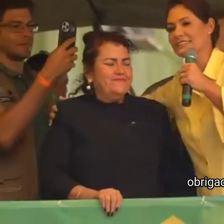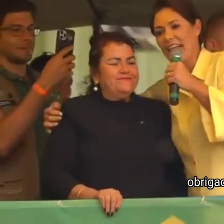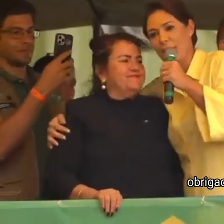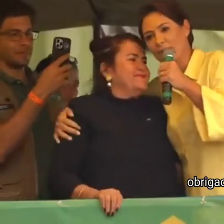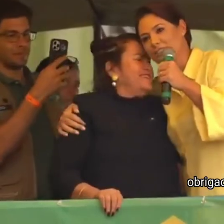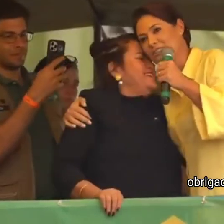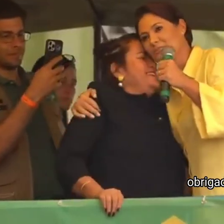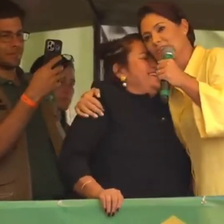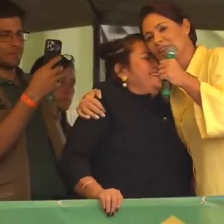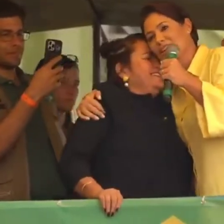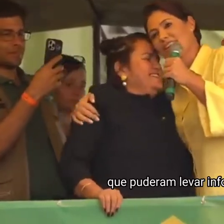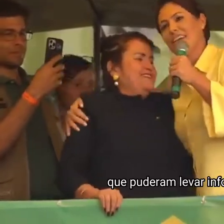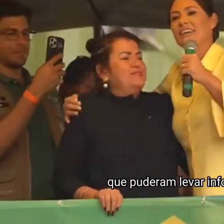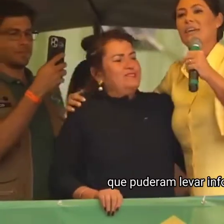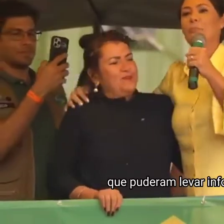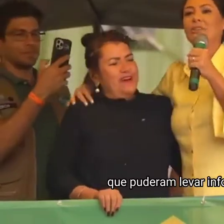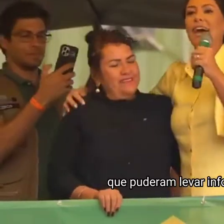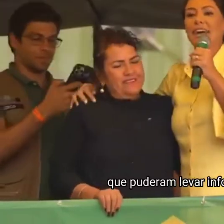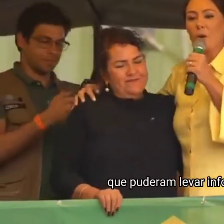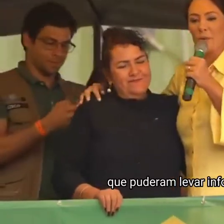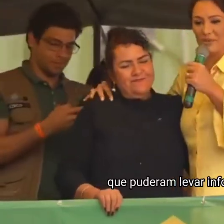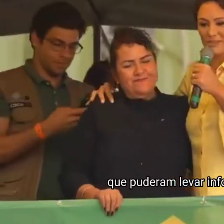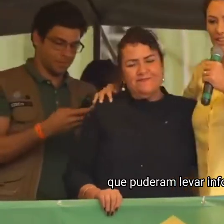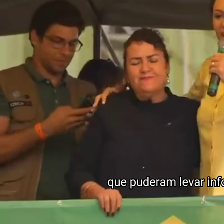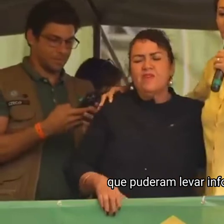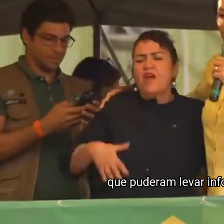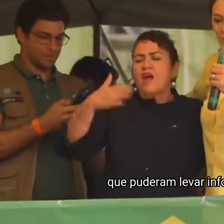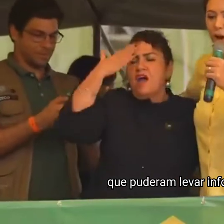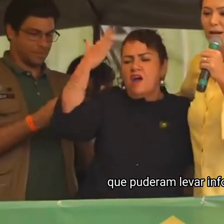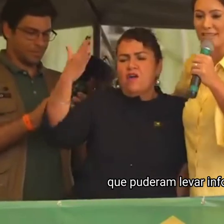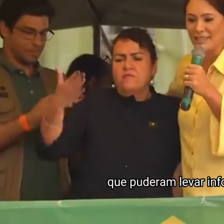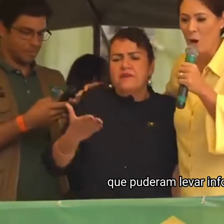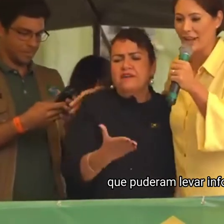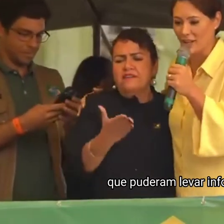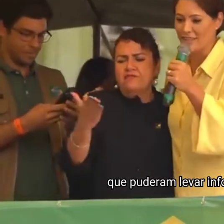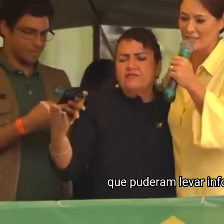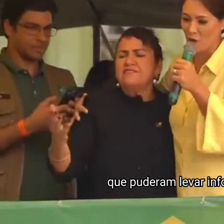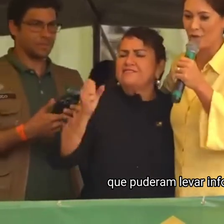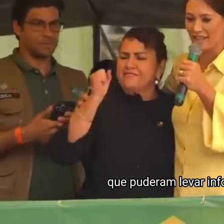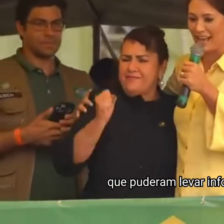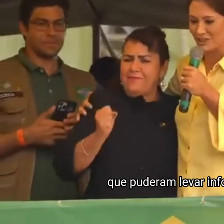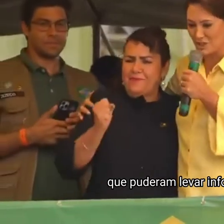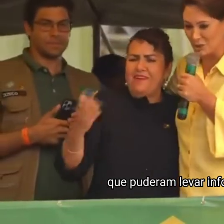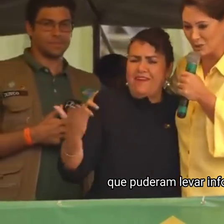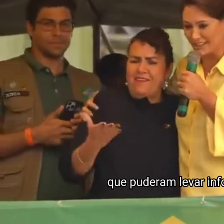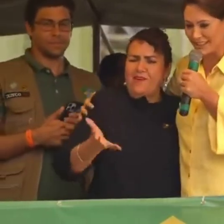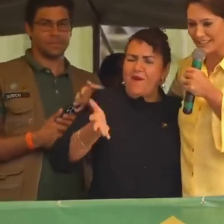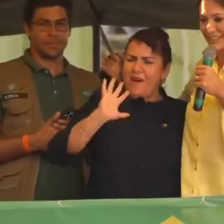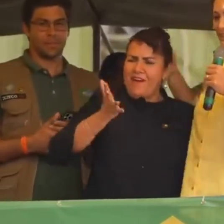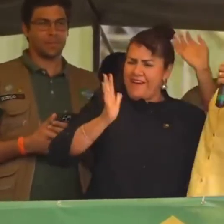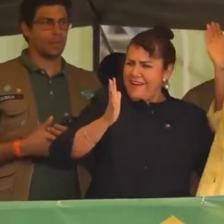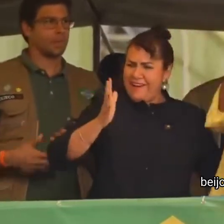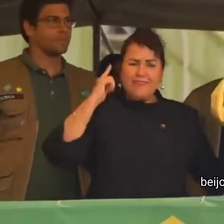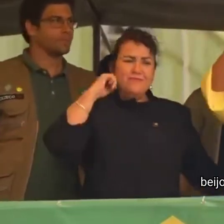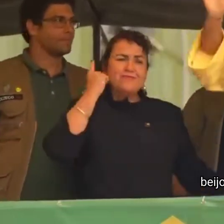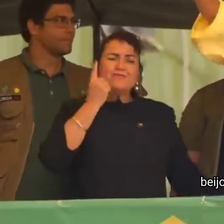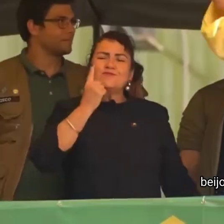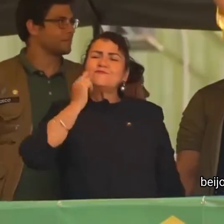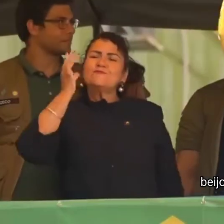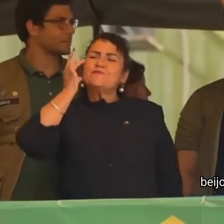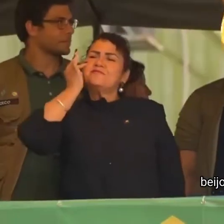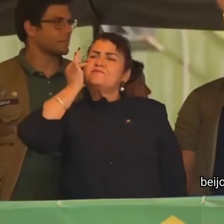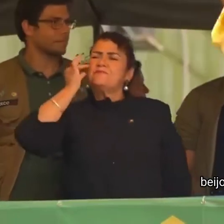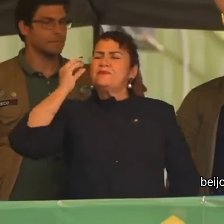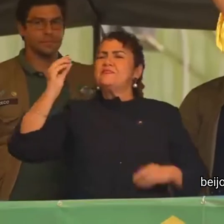nossas intérpretes que puderam levar informação para a nossa comunidade surda.